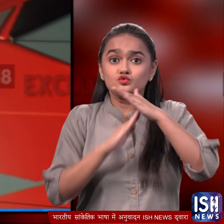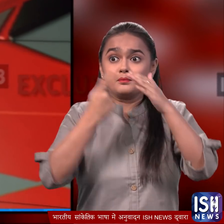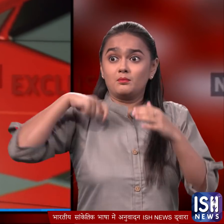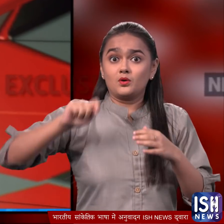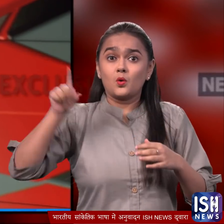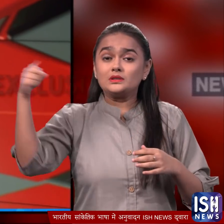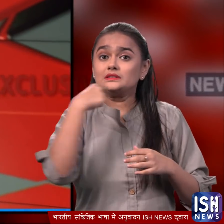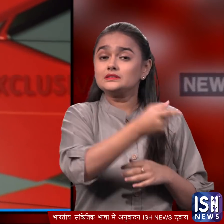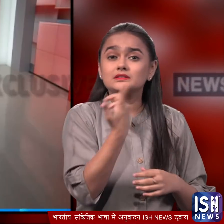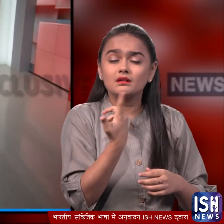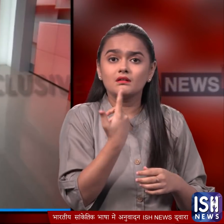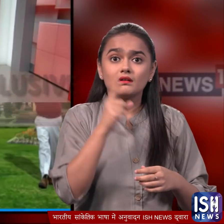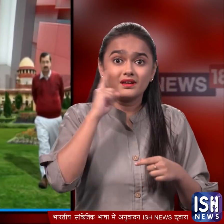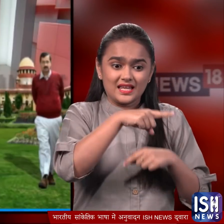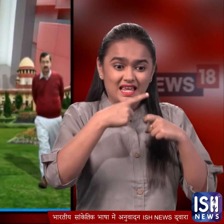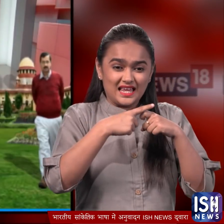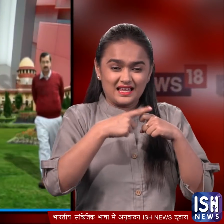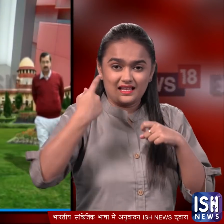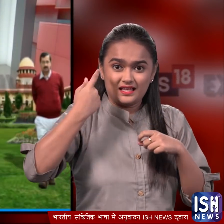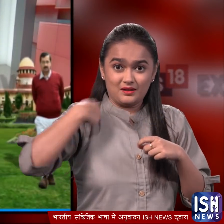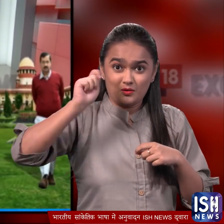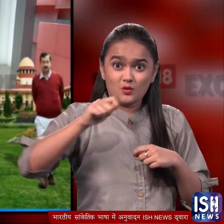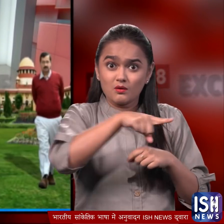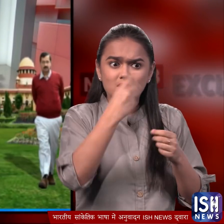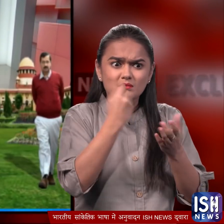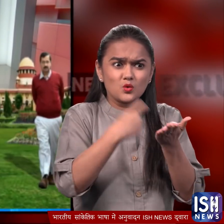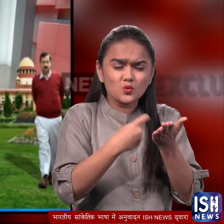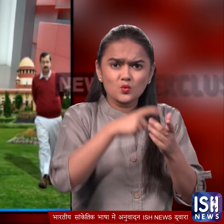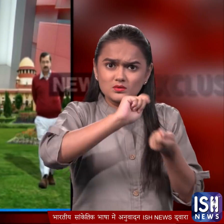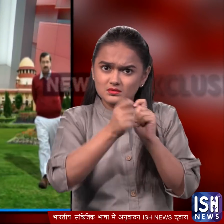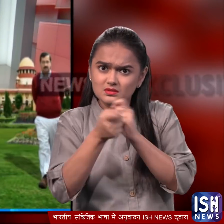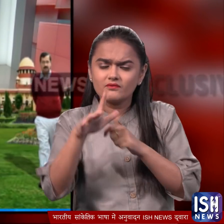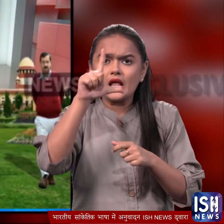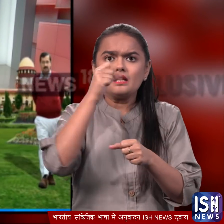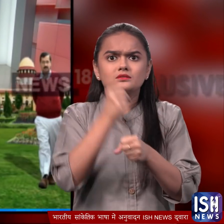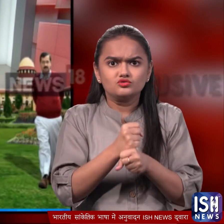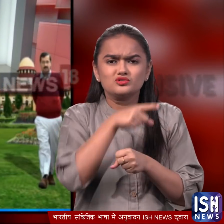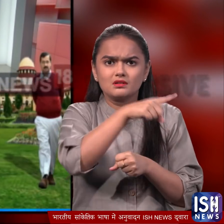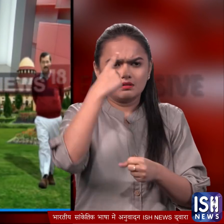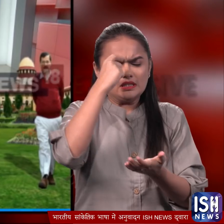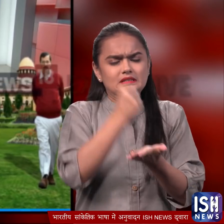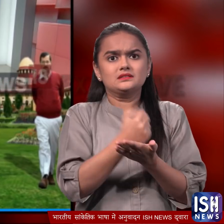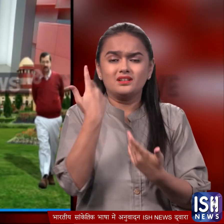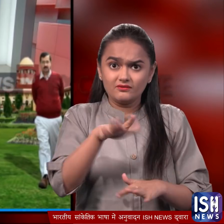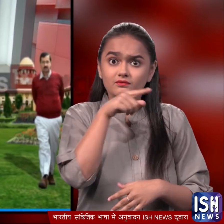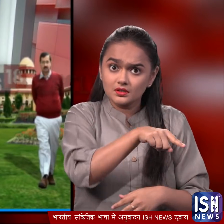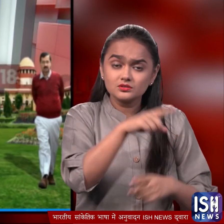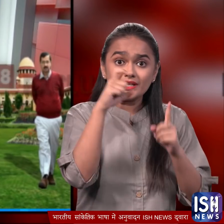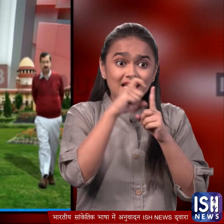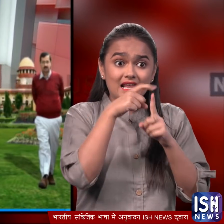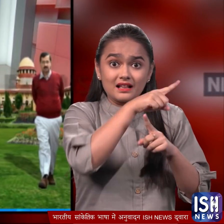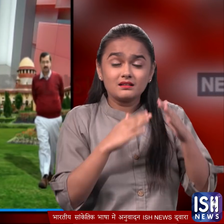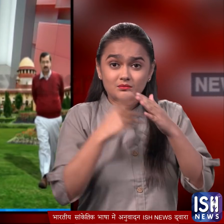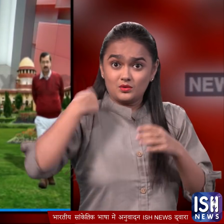18 के एहतेशाम खान की रिपोर्ट है कि केंद्र सरकार ने कानून में बदलाव कर दिल्ली के एलजी के अधिकार बढ़ाने का जो फैसला किया था, उसे